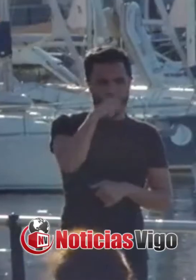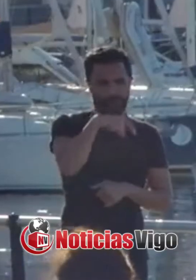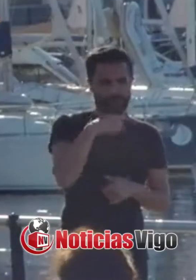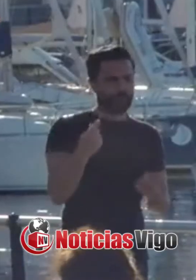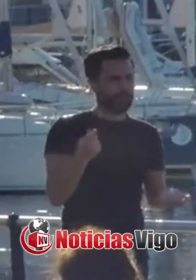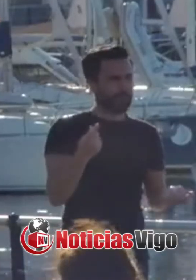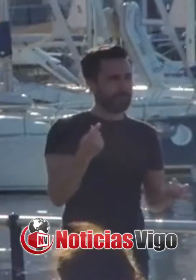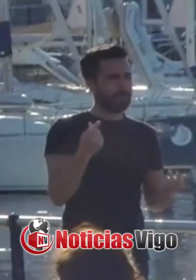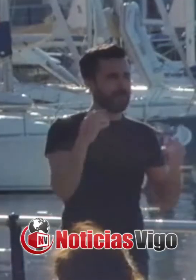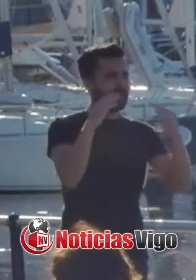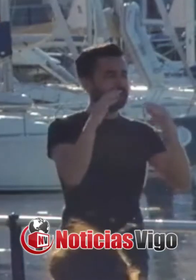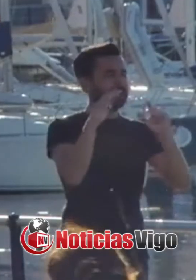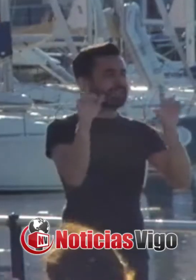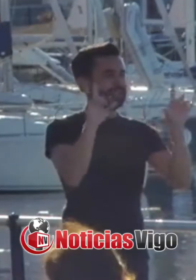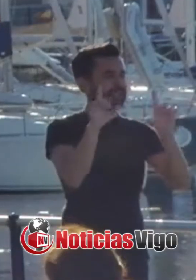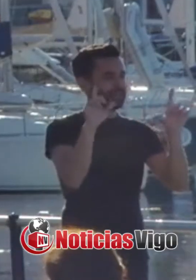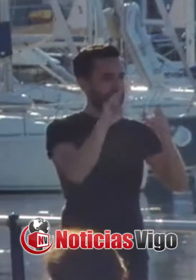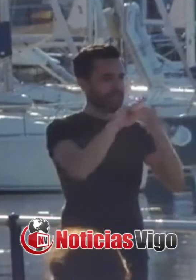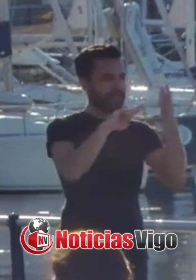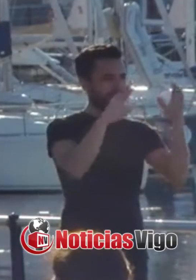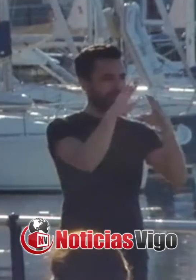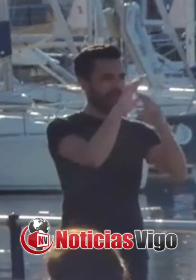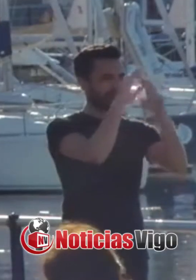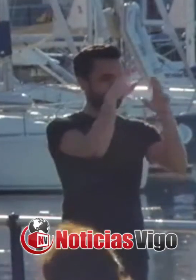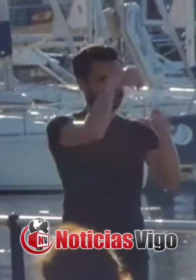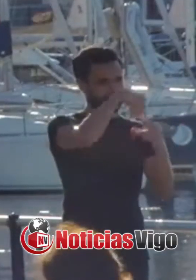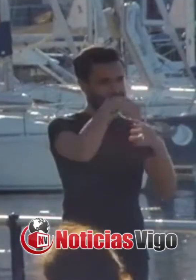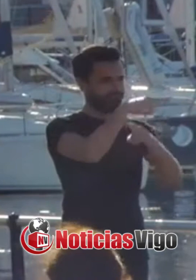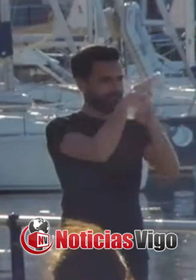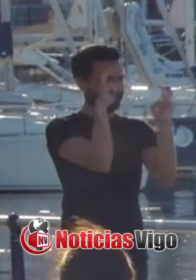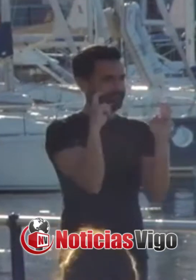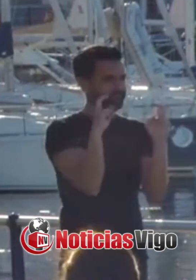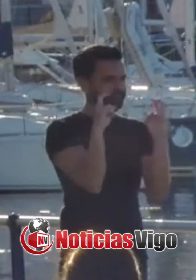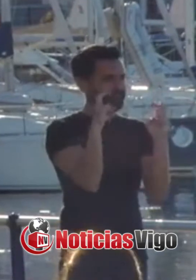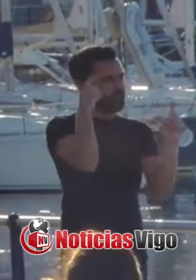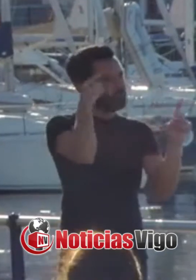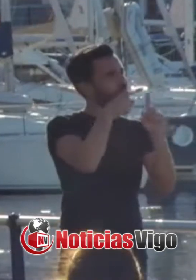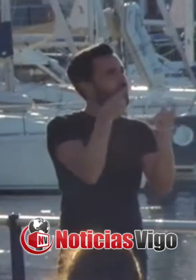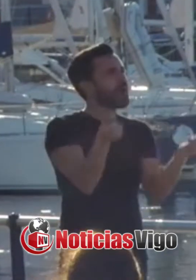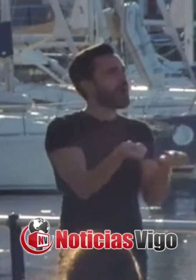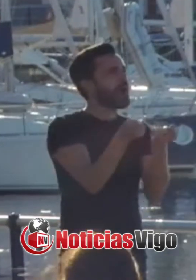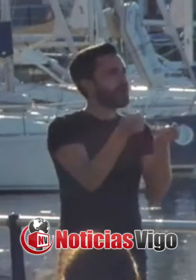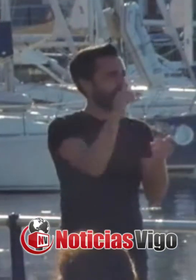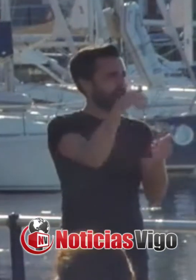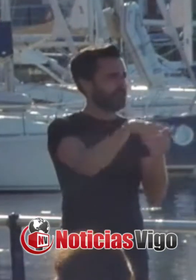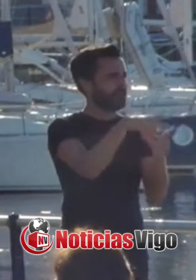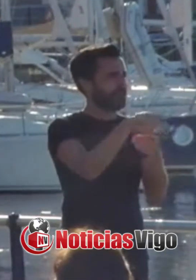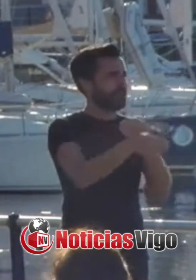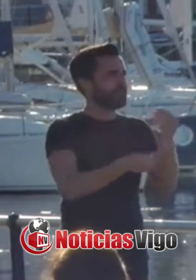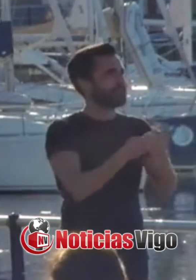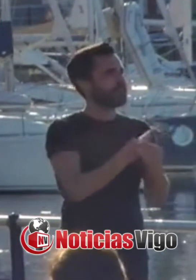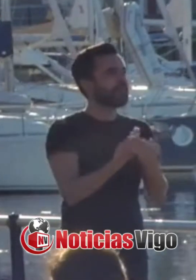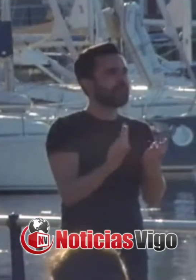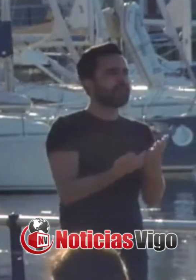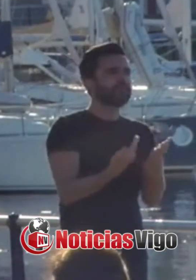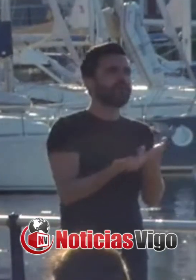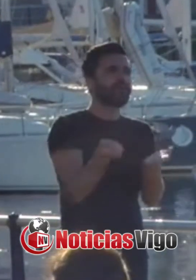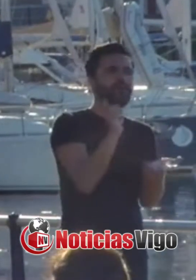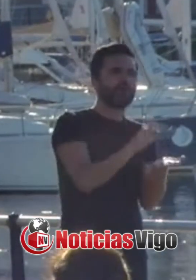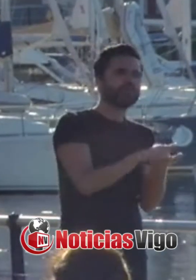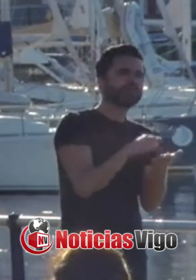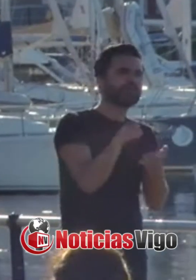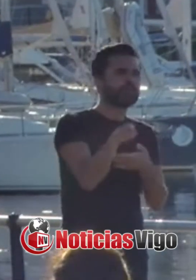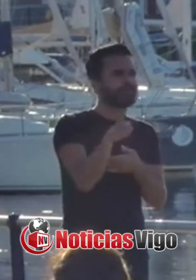confinouse na TVG para facer campaña, pero para demostrarnos unha vez máis cal é a súa